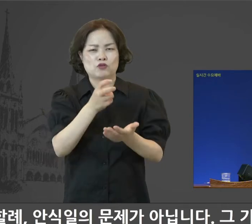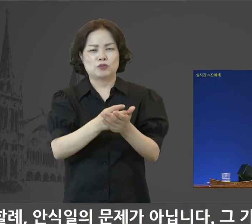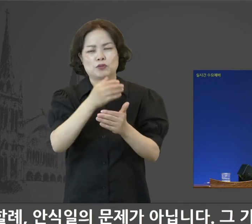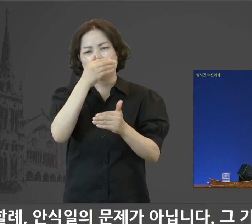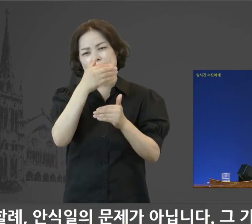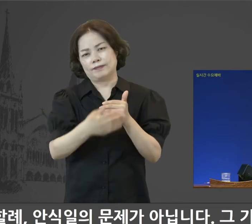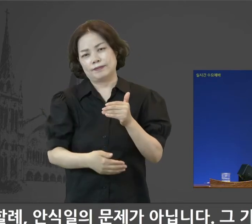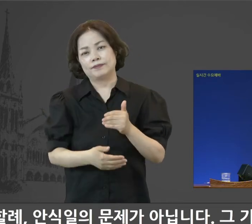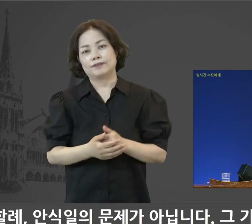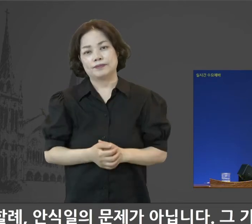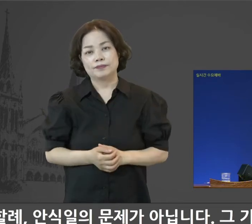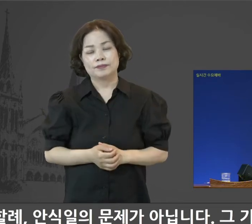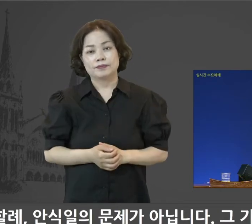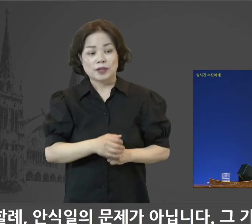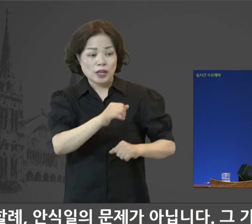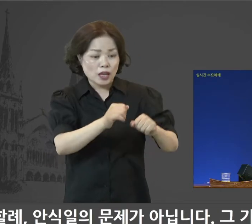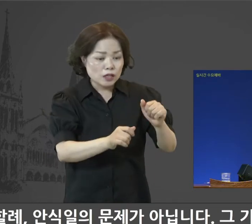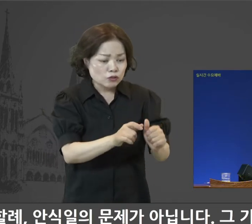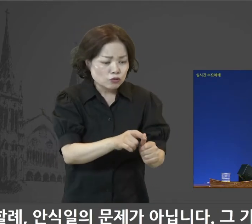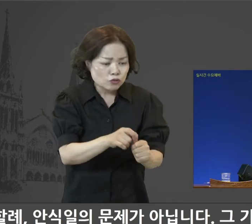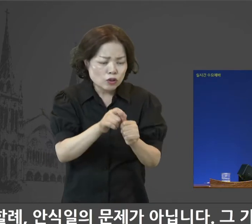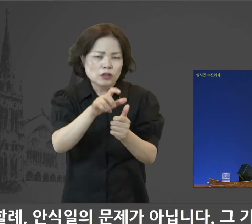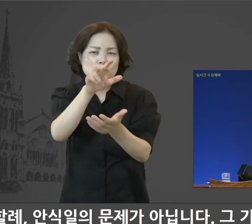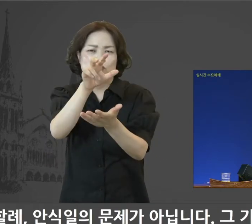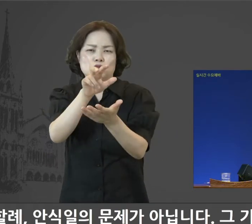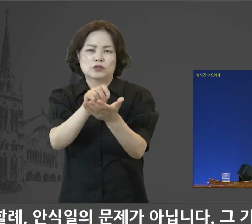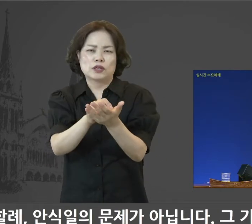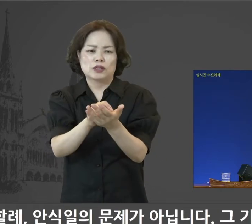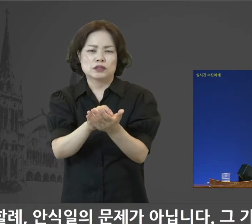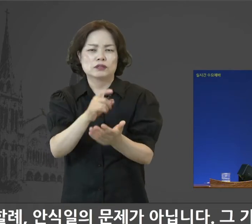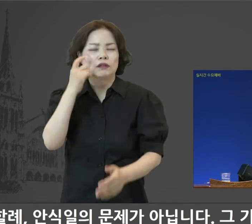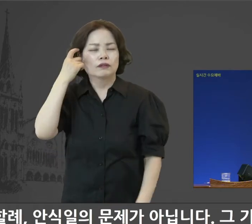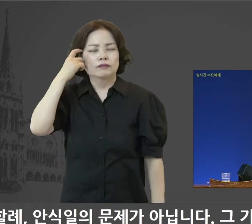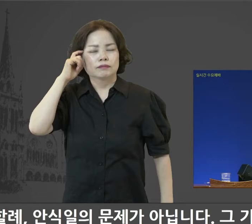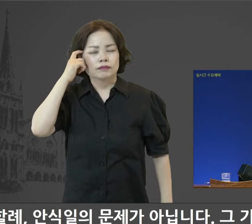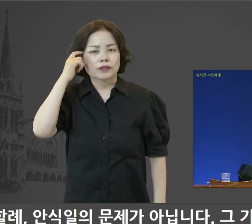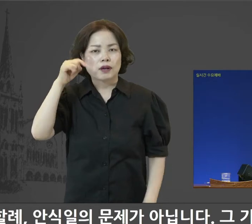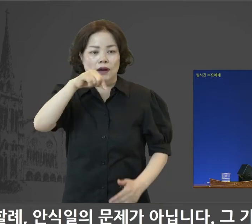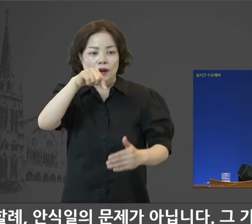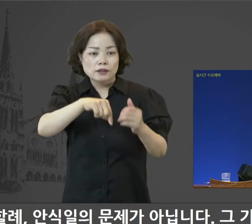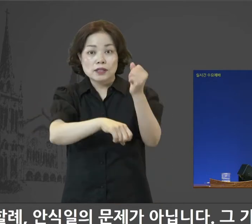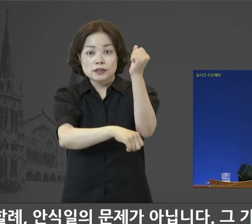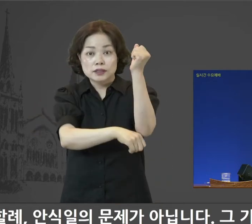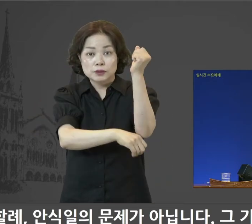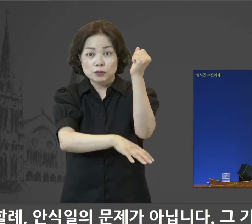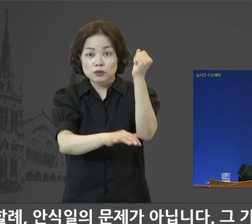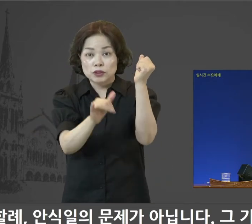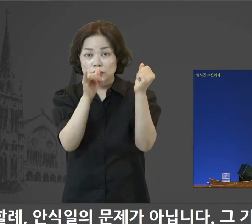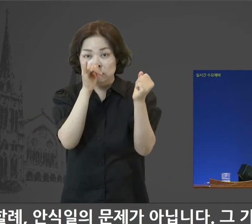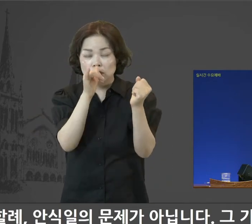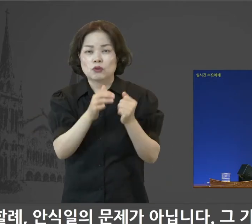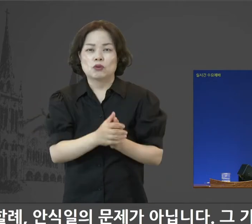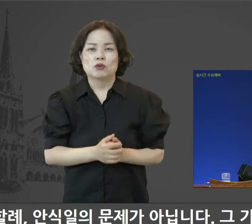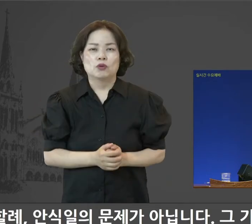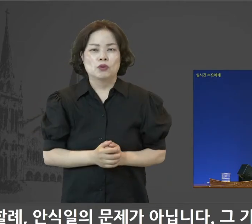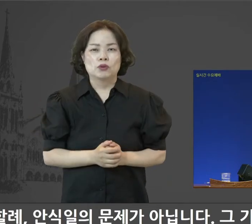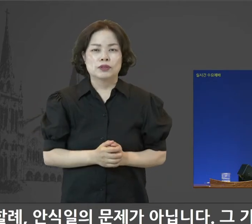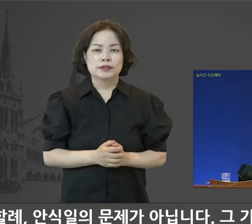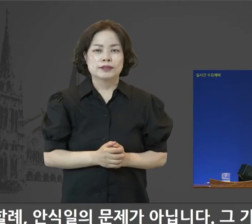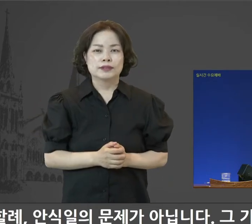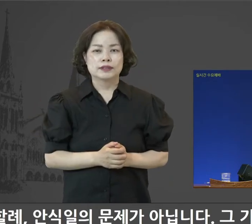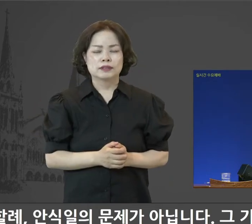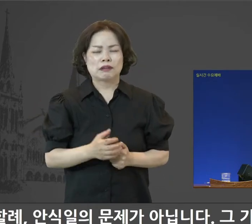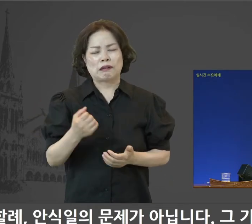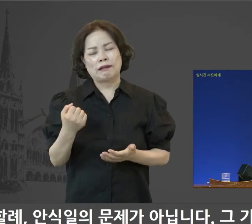율법주의입니다. 행위 구원의 문제가 그들의 사상 기저에 깔려 있다라는 것이죠.